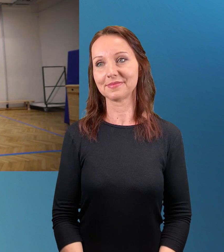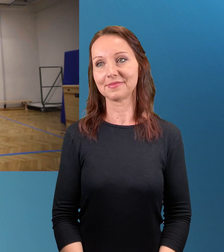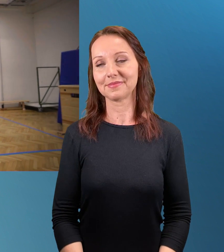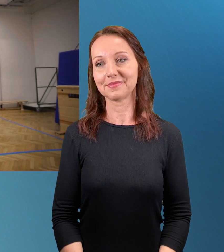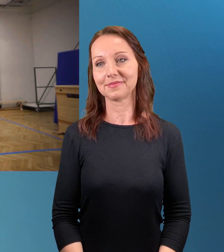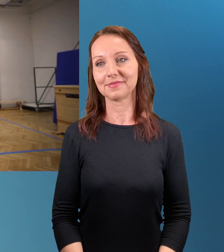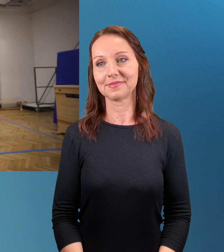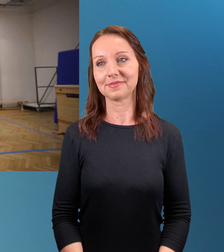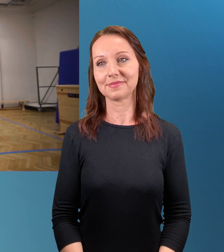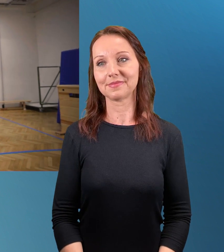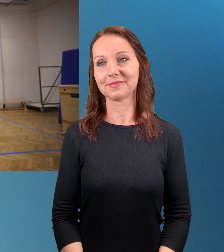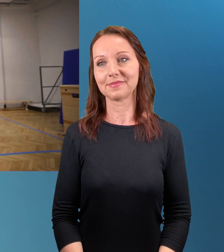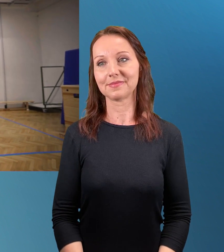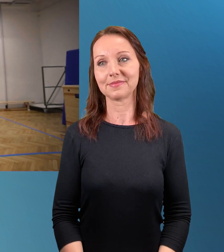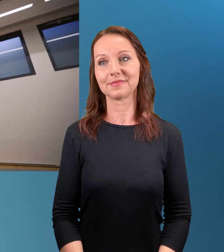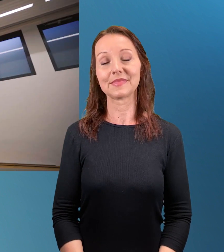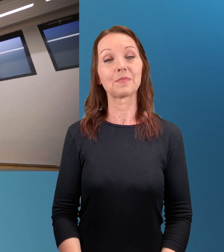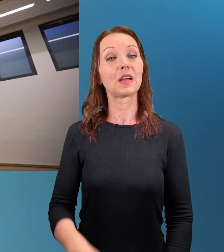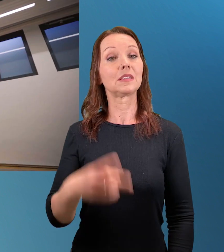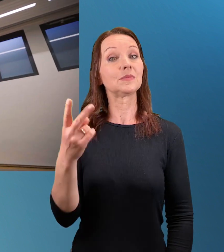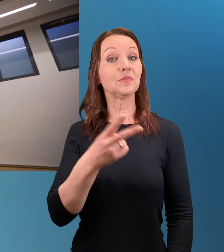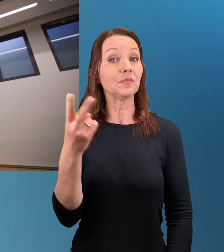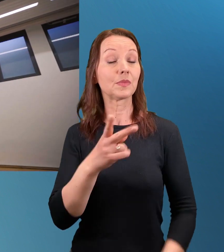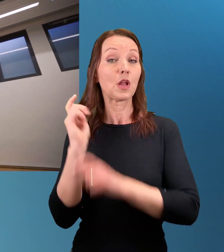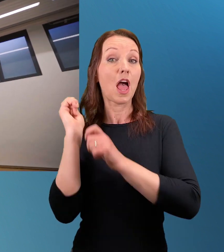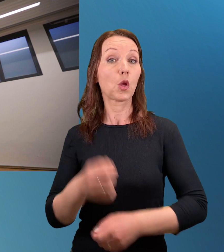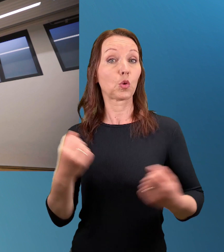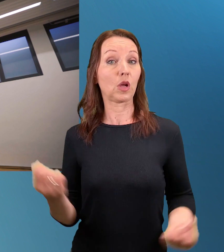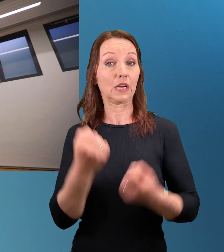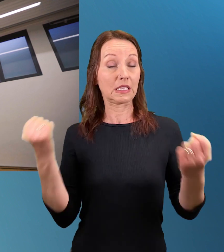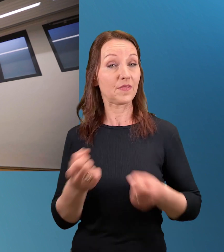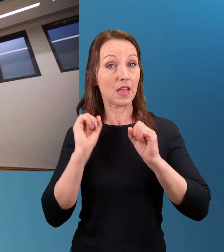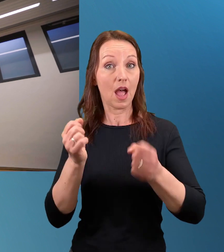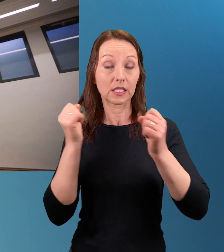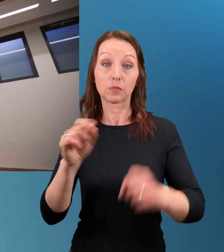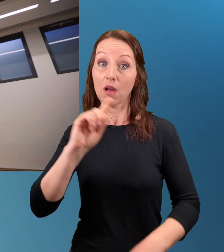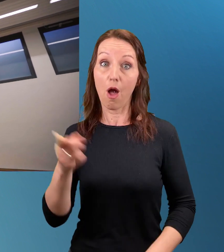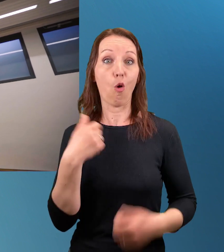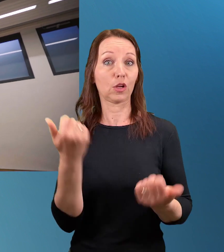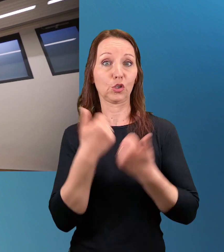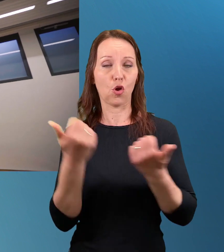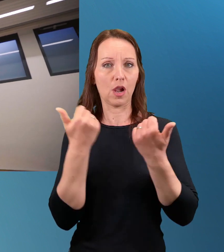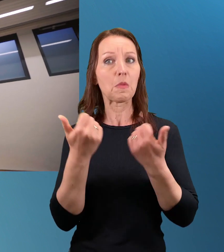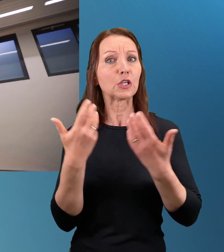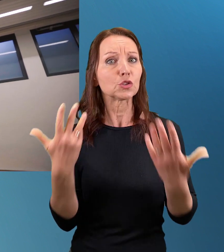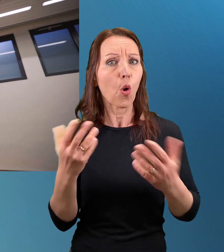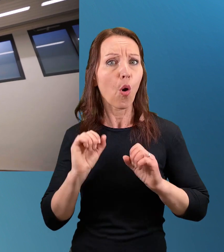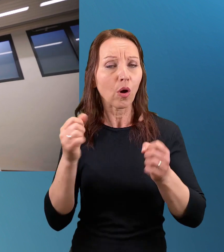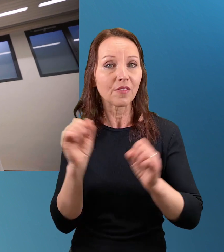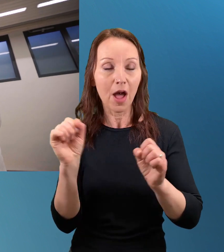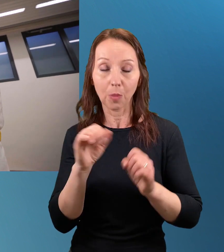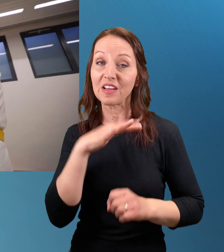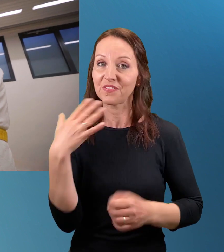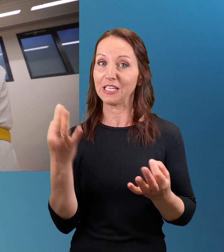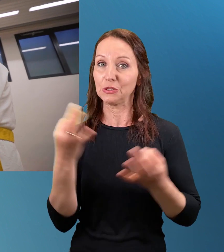Toll ist auch der Einsatz, den Viktoria und Oliver beim Judo-Training zeigen. Dass das so ist, hat vor allem viel mit der